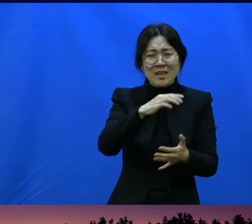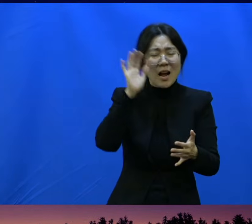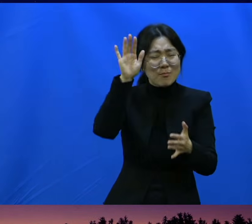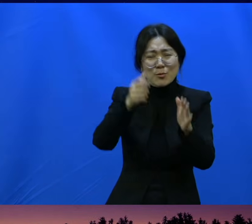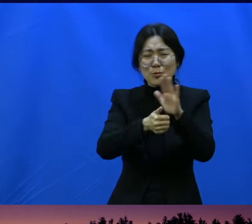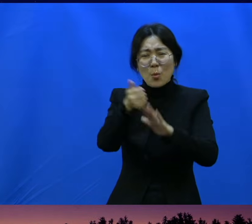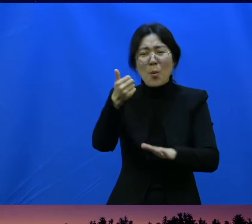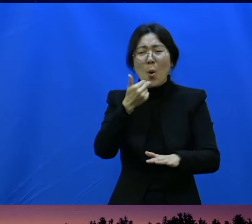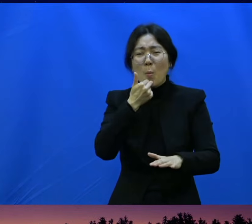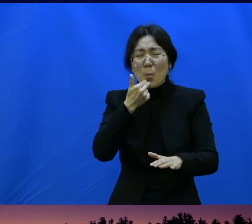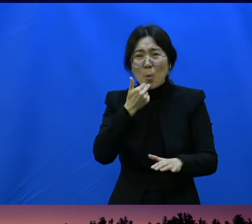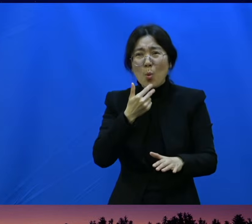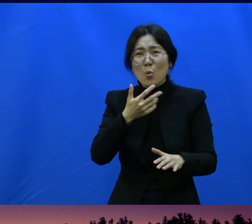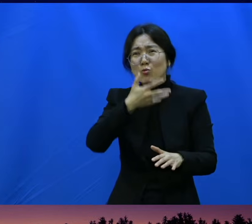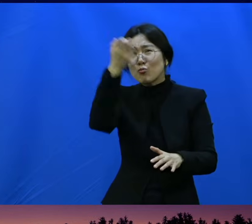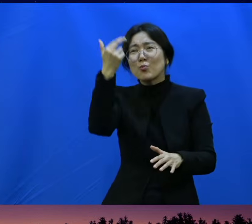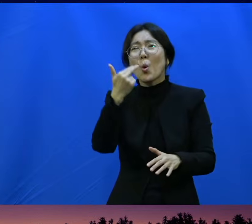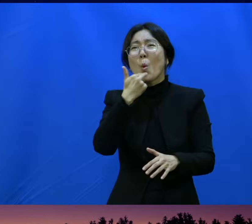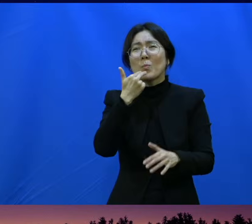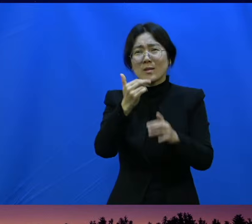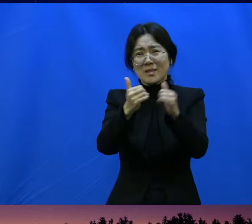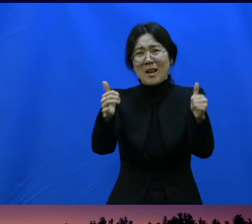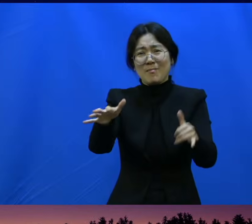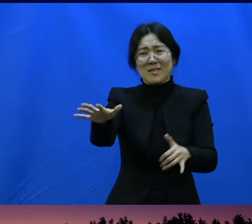꿈이 있었겠어요, 여러분?